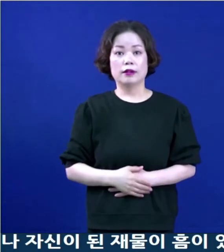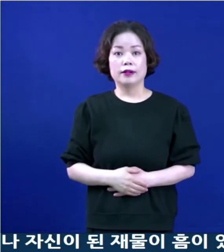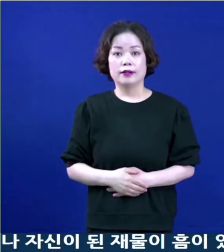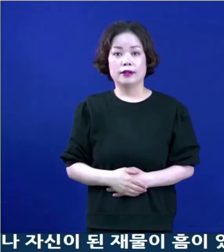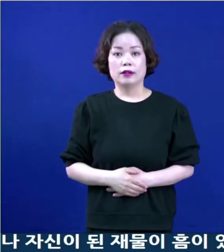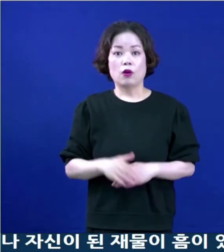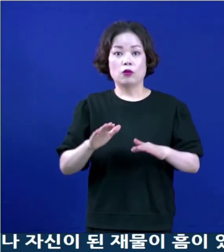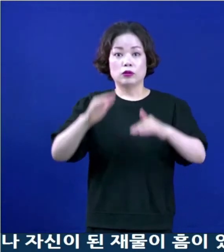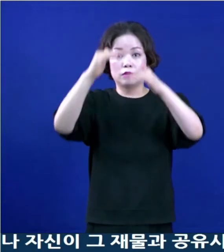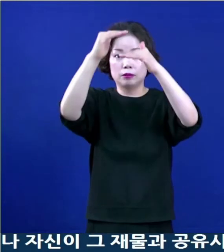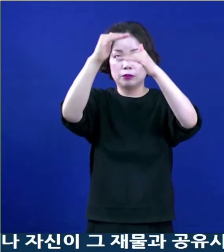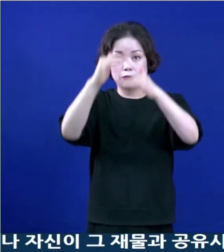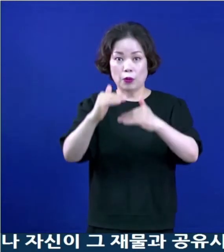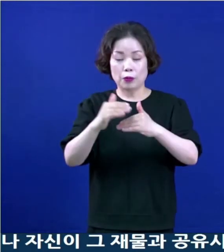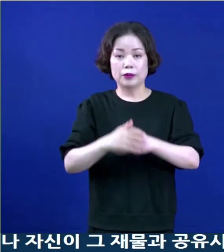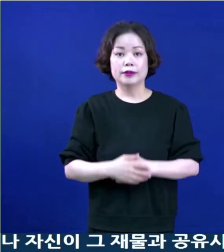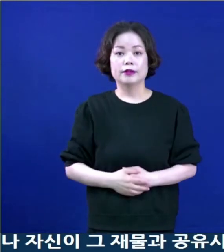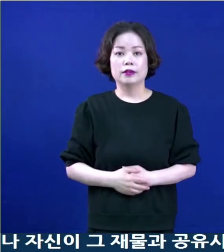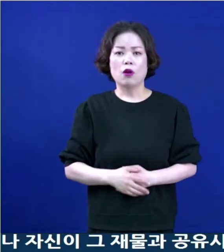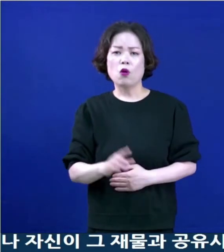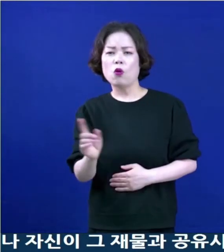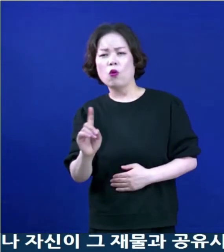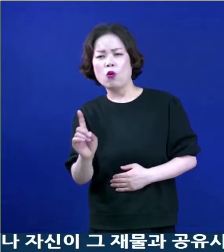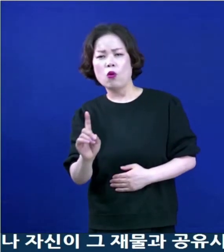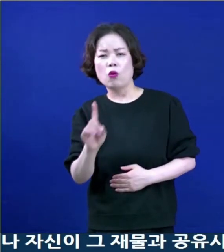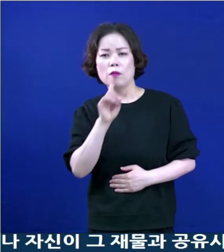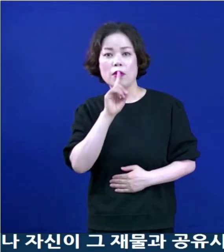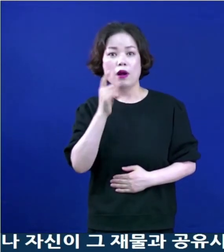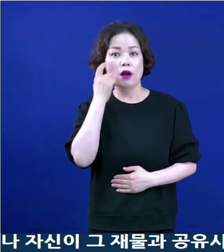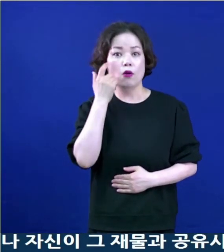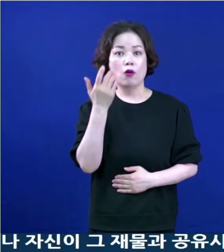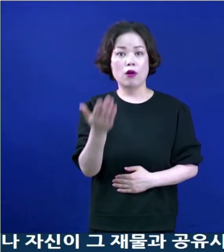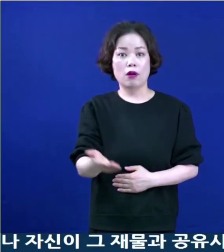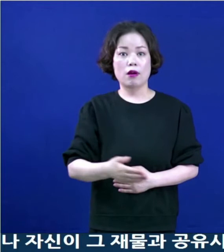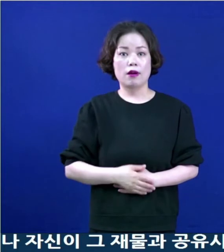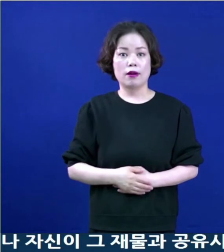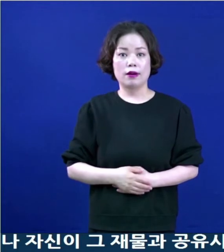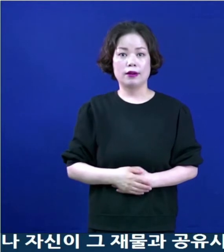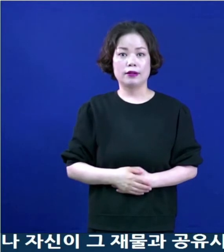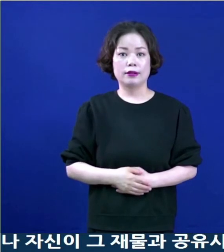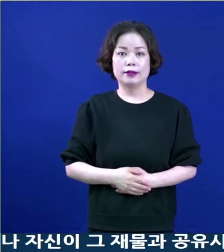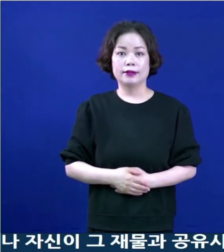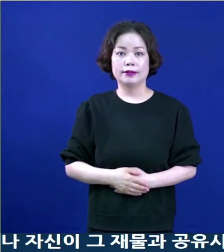오늘 본문은 어떤 점을 강조하고 있냐면